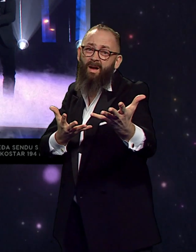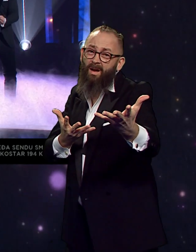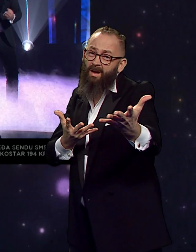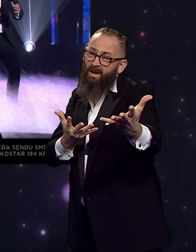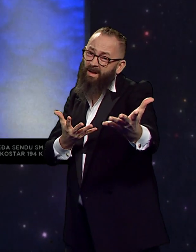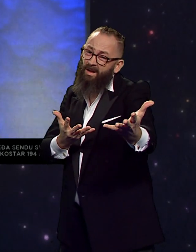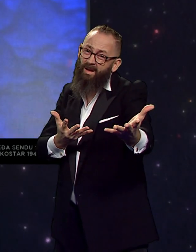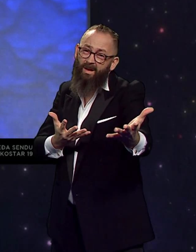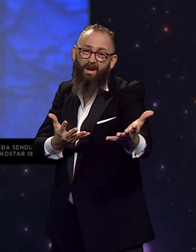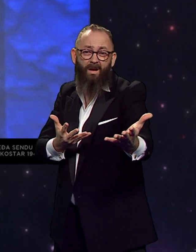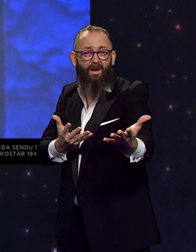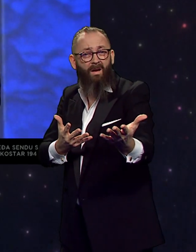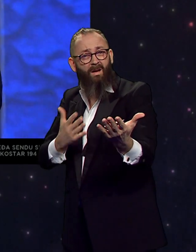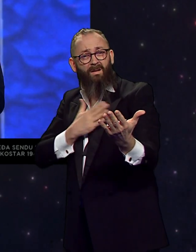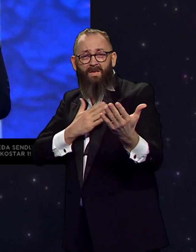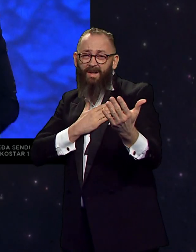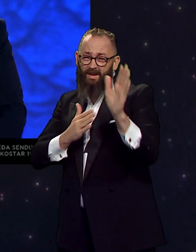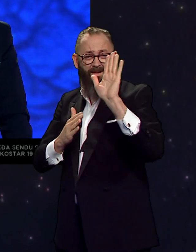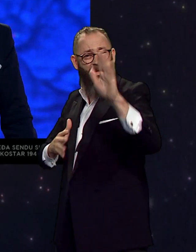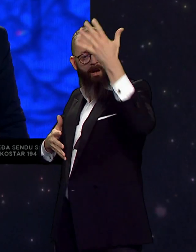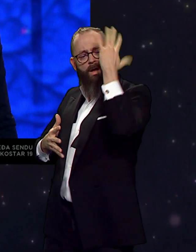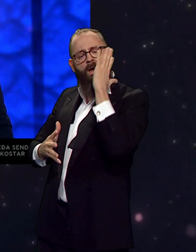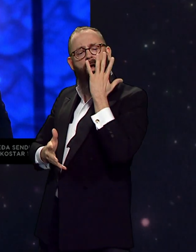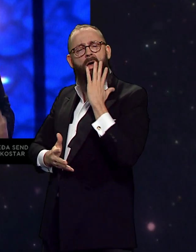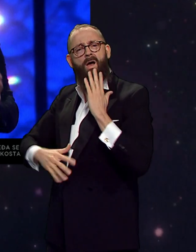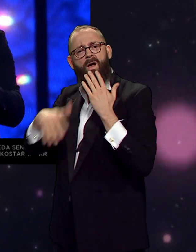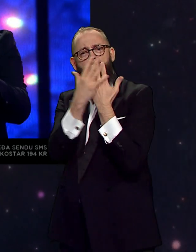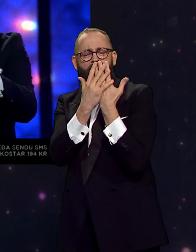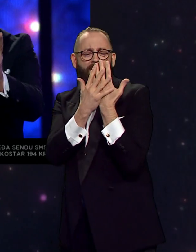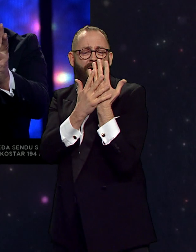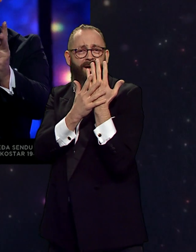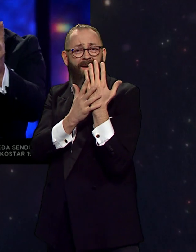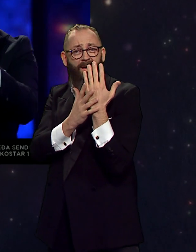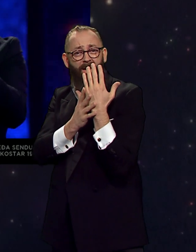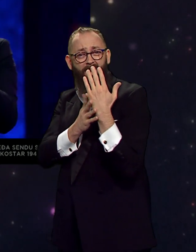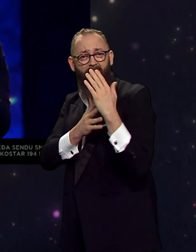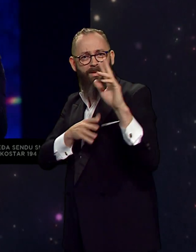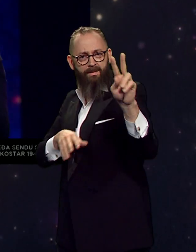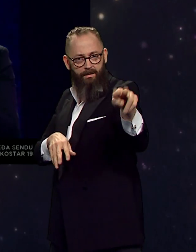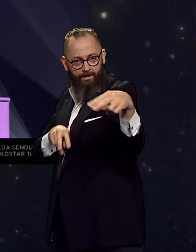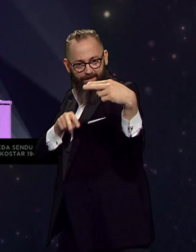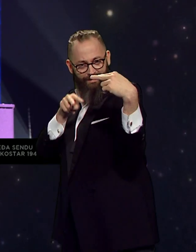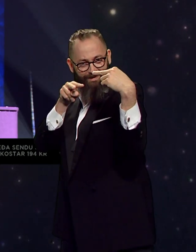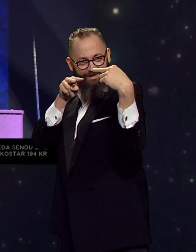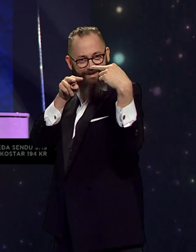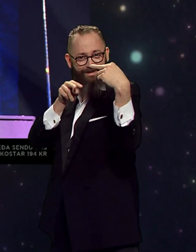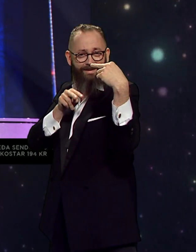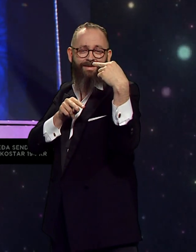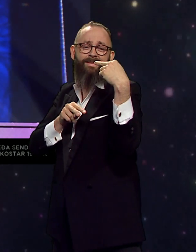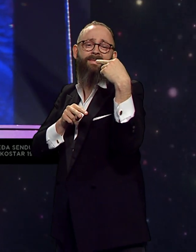hjálp ég vil höndum fara hár þitt og hverfi í augu þín